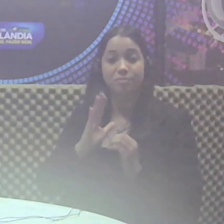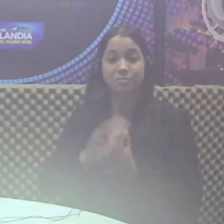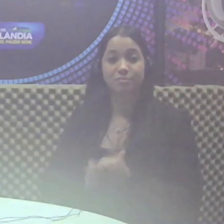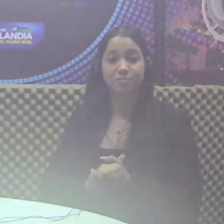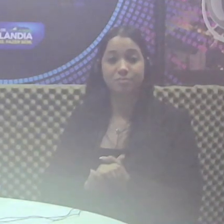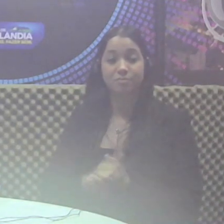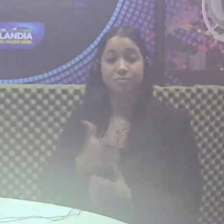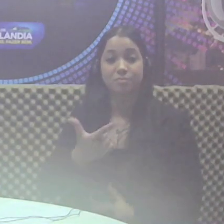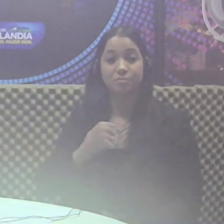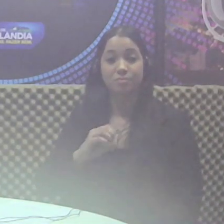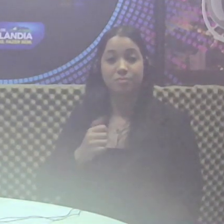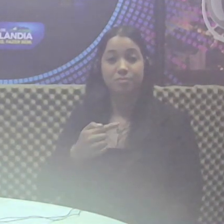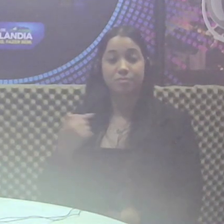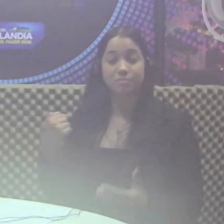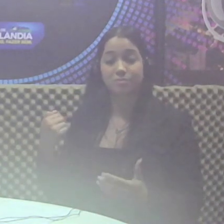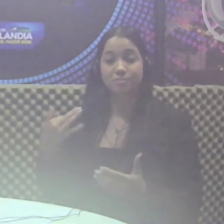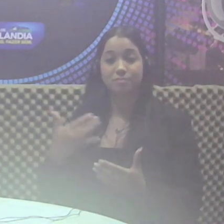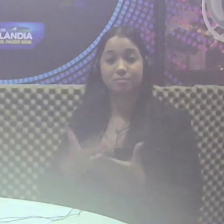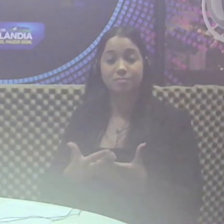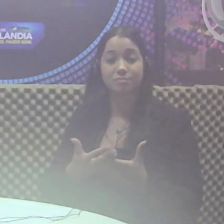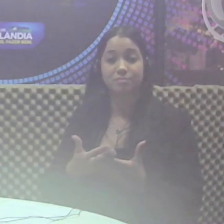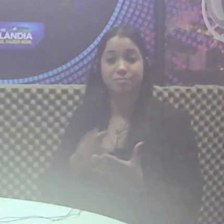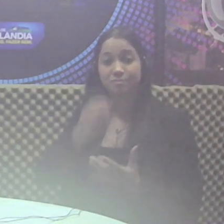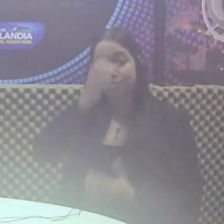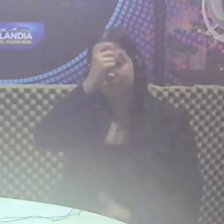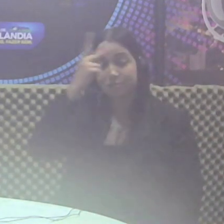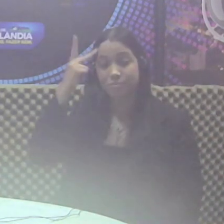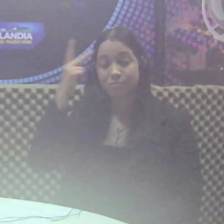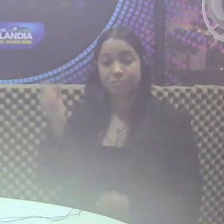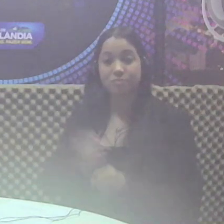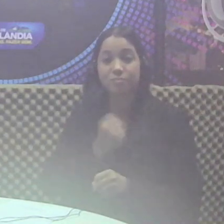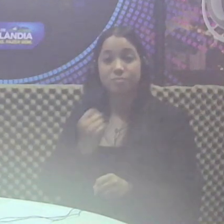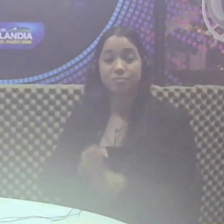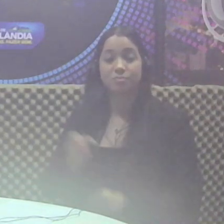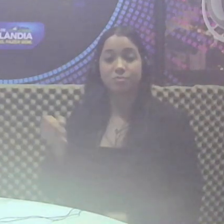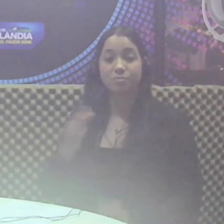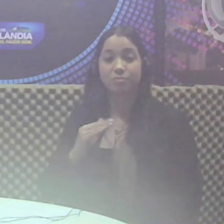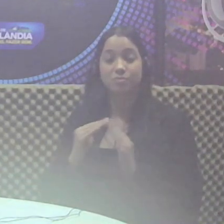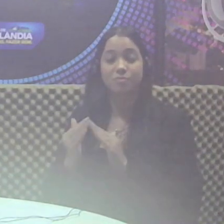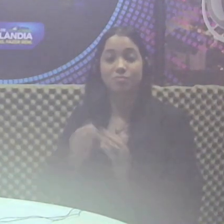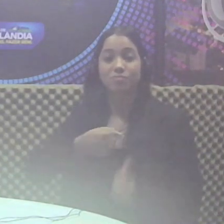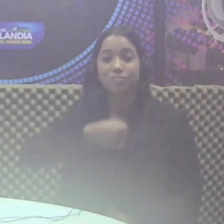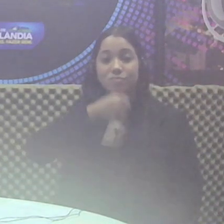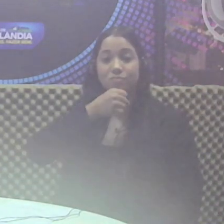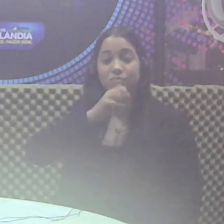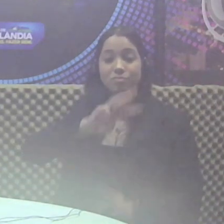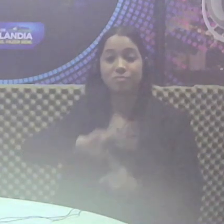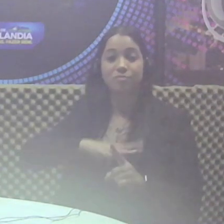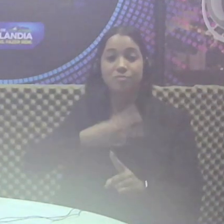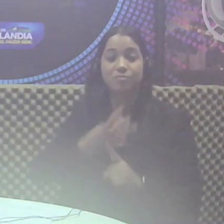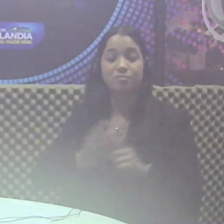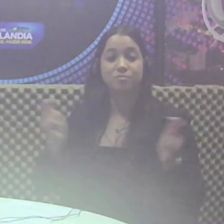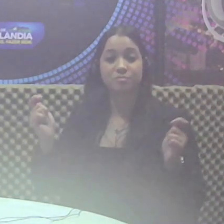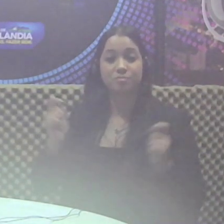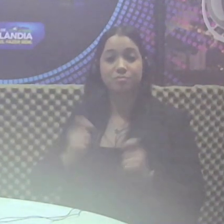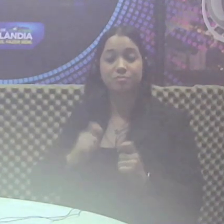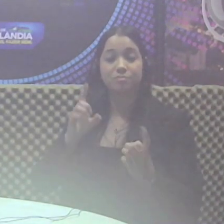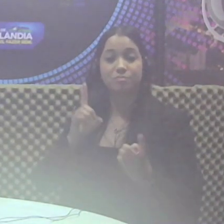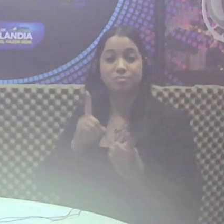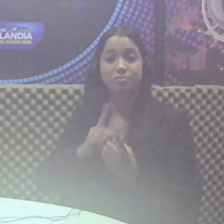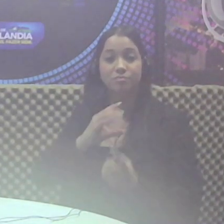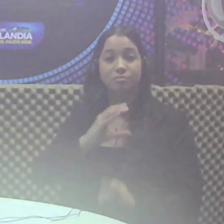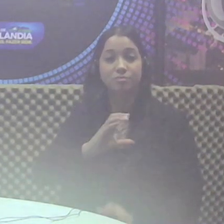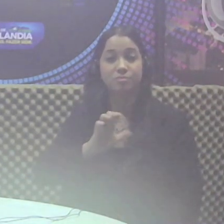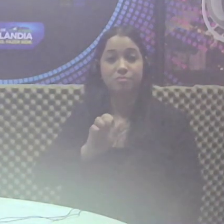De 2017 para cá, a prefeitura construiu um novo condomínio do idoso e triplicou a capacidade